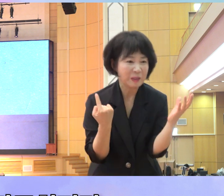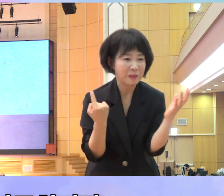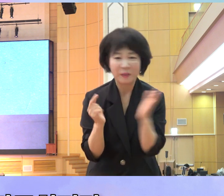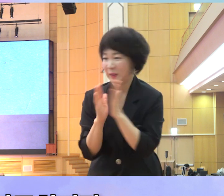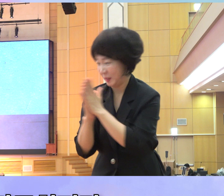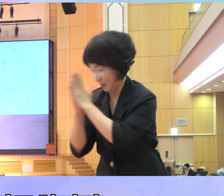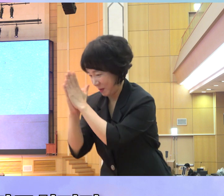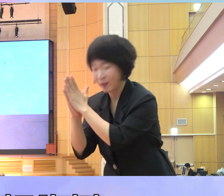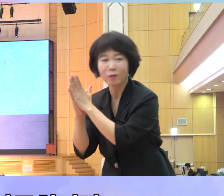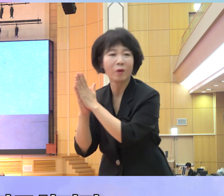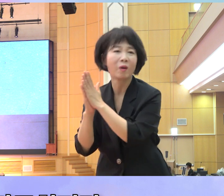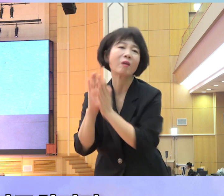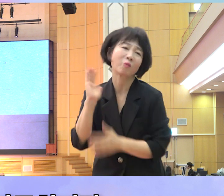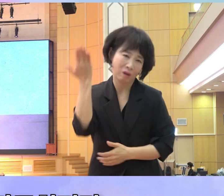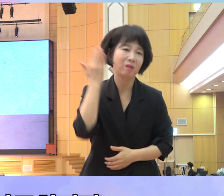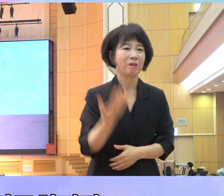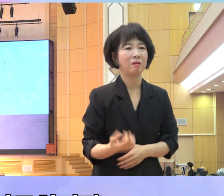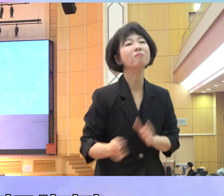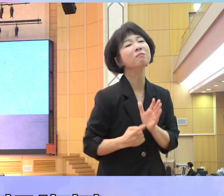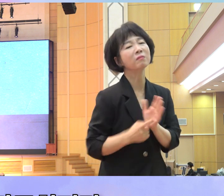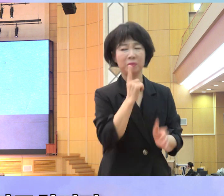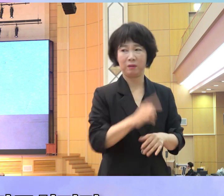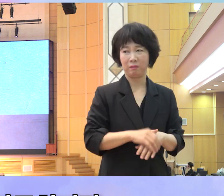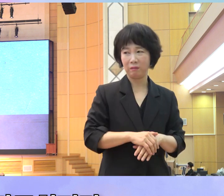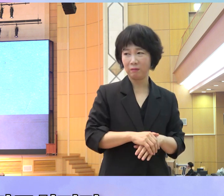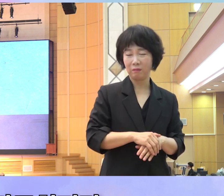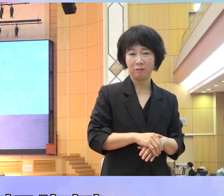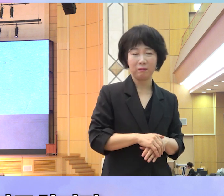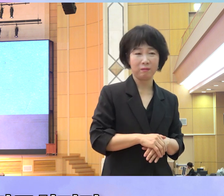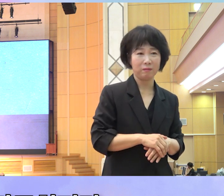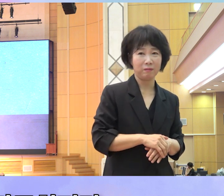하나님, 네, 그런 거 아니에요.